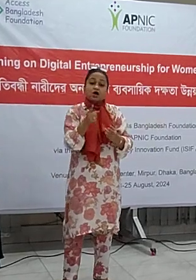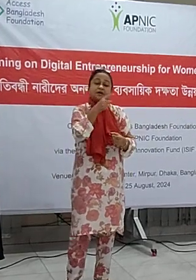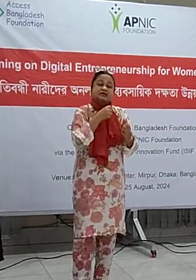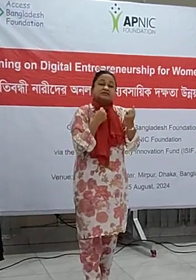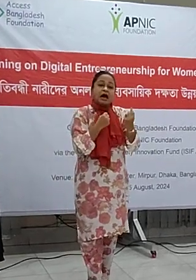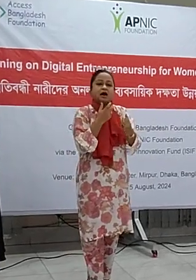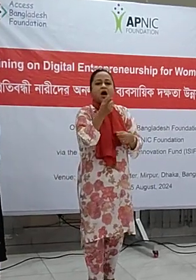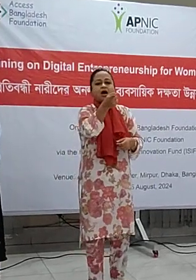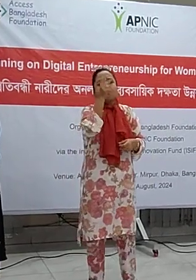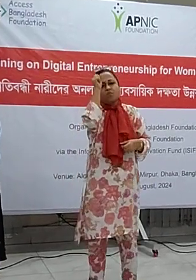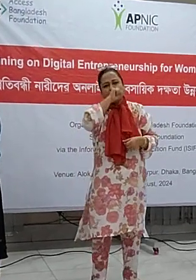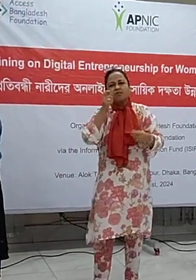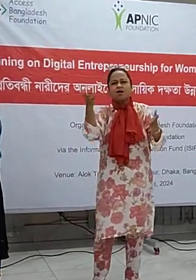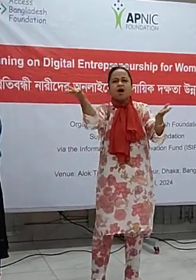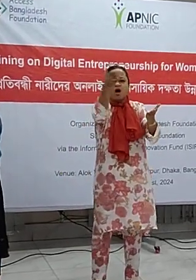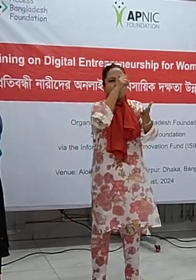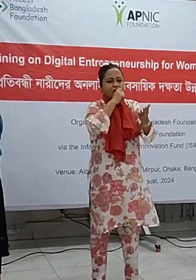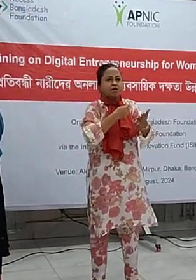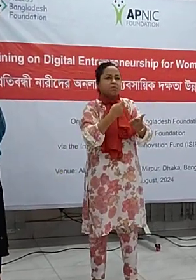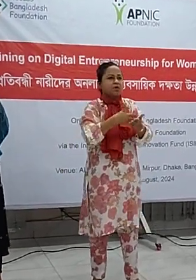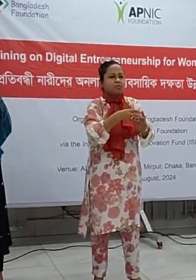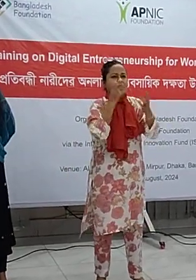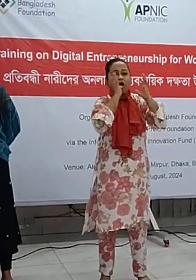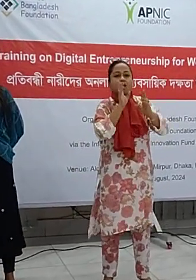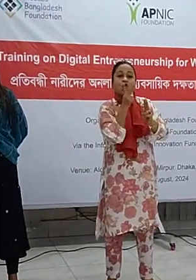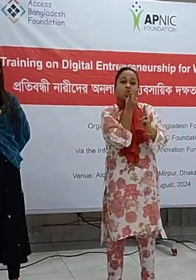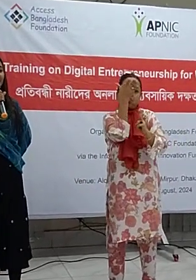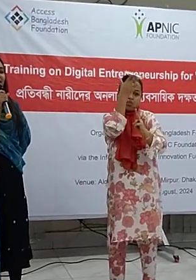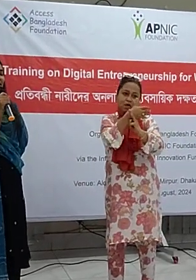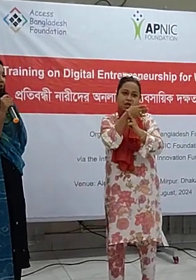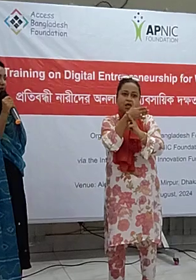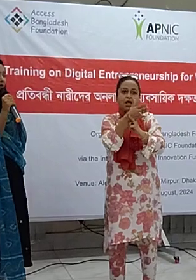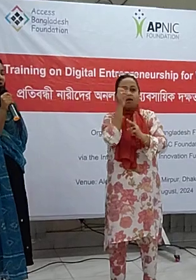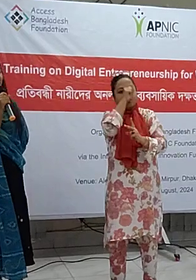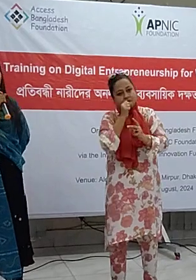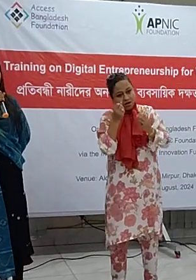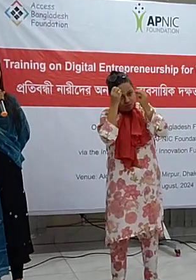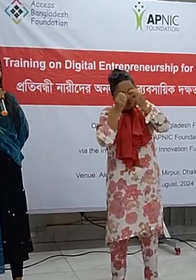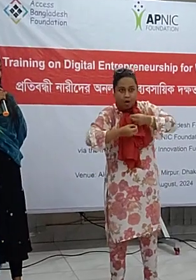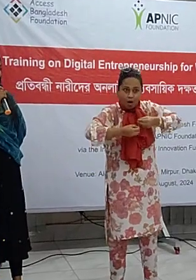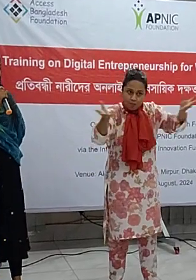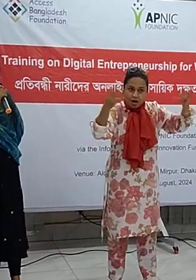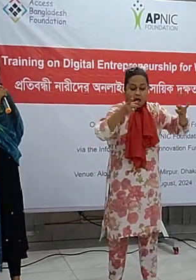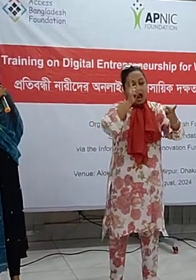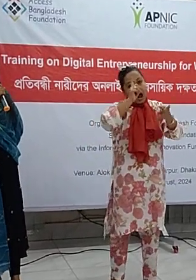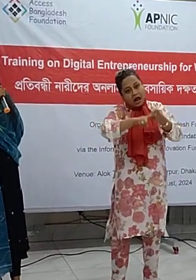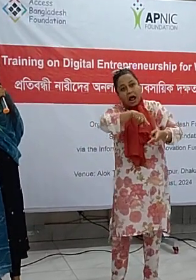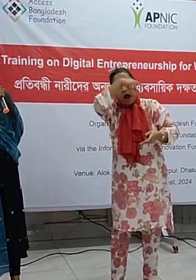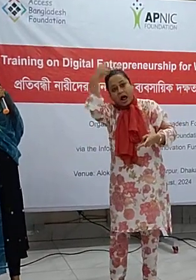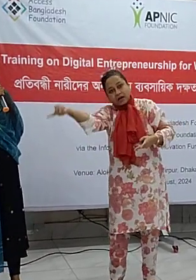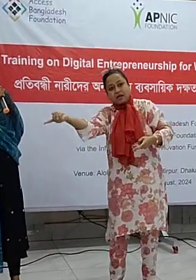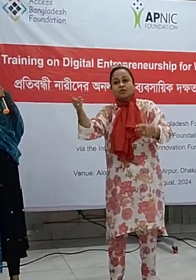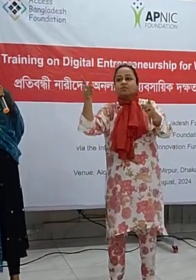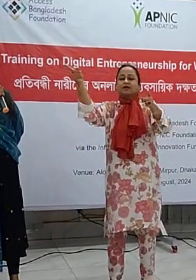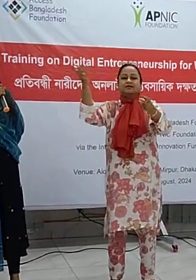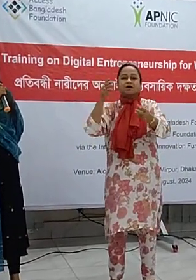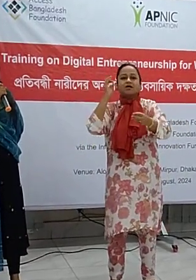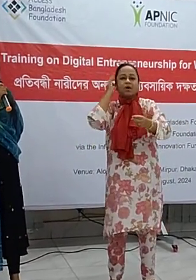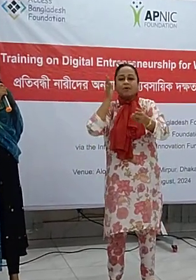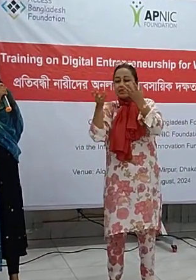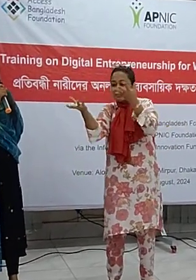আমরা এখানে এই প্রশিক্ষণে হচ্ছে যে আপনারা শিখতেছেন সবাই, আমাদের এখানে হচ্ছে দুইজন আছেন, ওই দুইজনই হচ্ছে